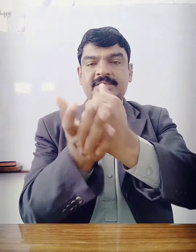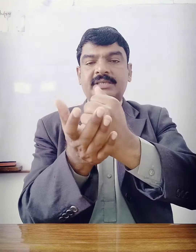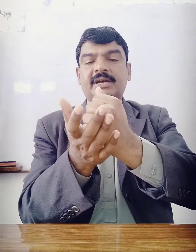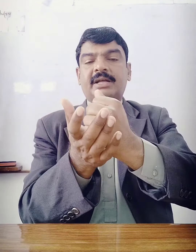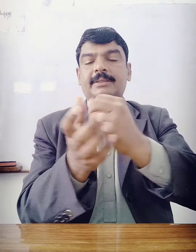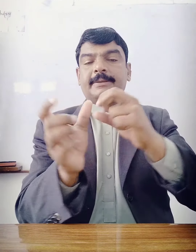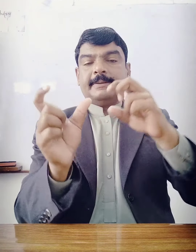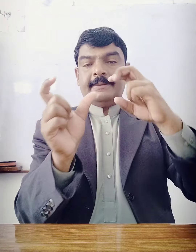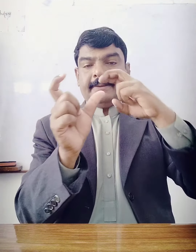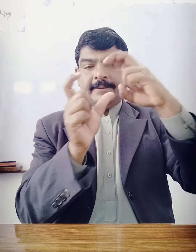ज़ीक़ात,